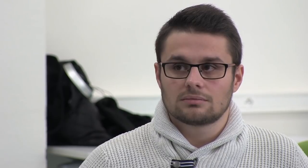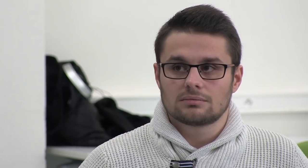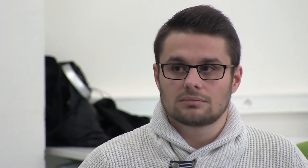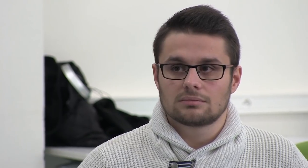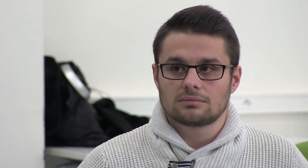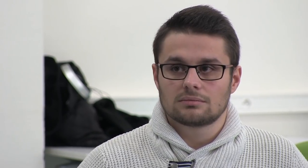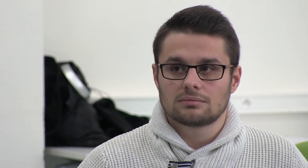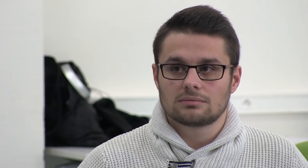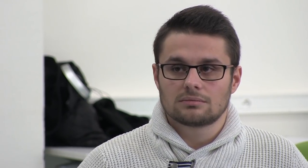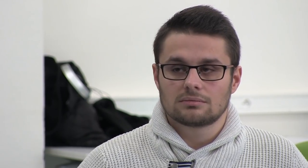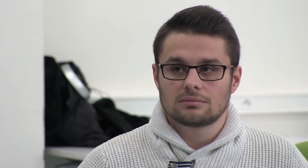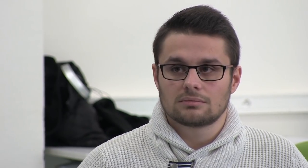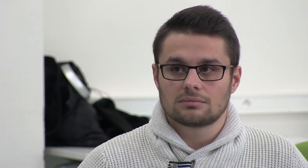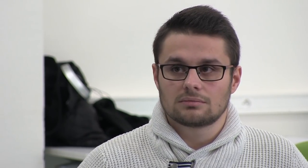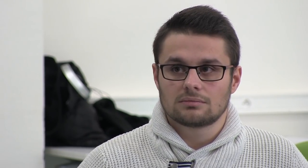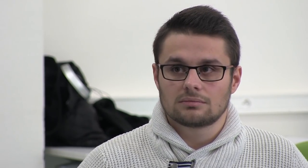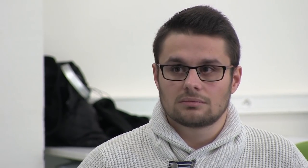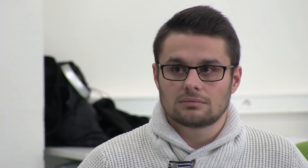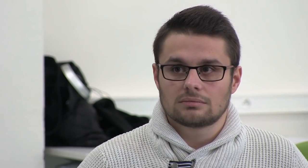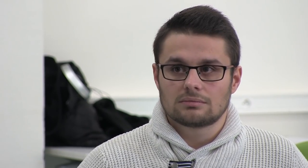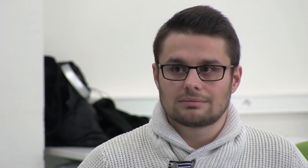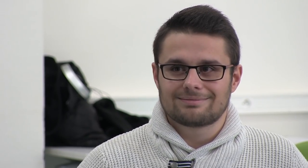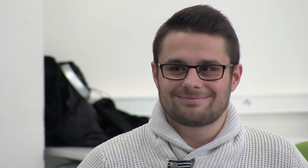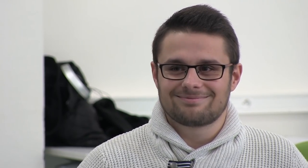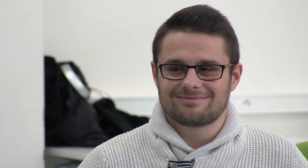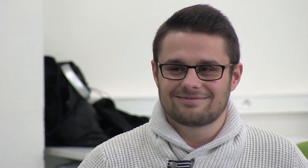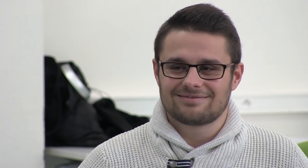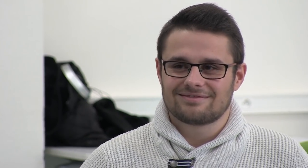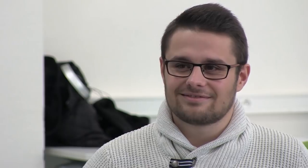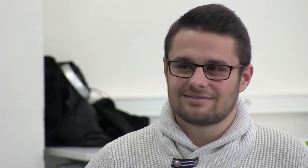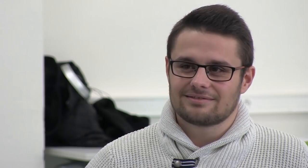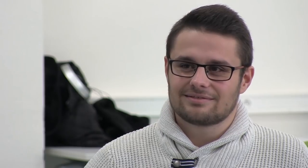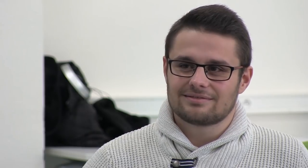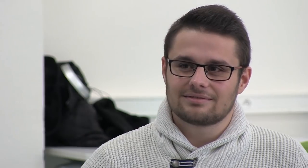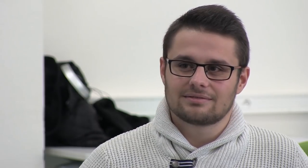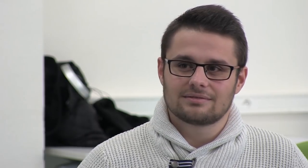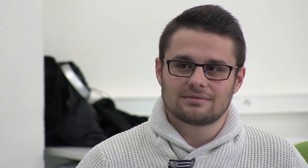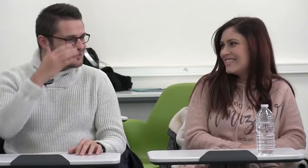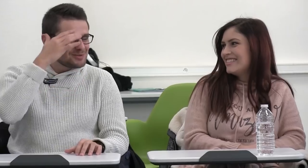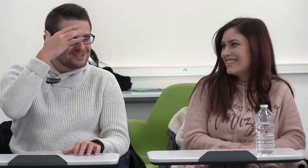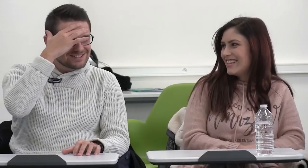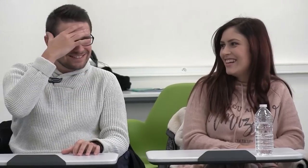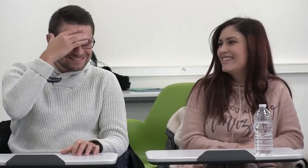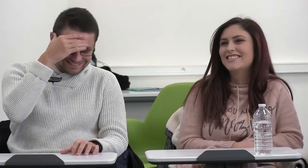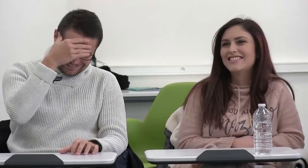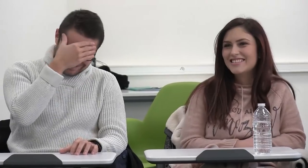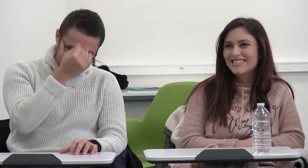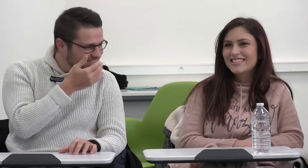De base, je suis un peu réservé et du coup, je pense que le fait d'être obligé de m'exprimer, de signer, etc., ça m'aidait un petit peu